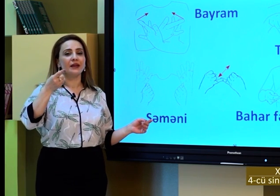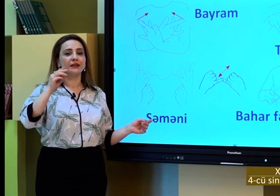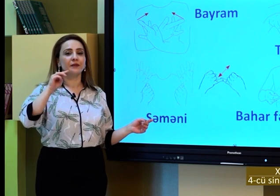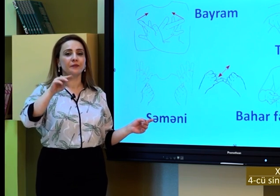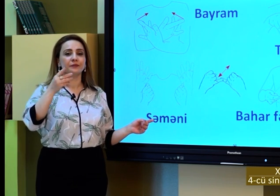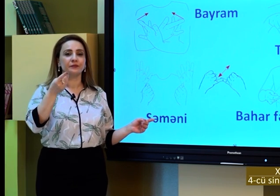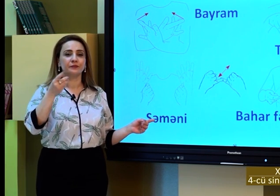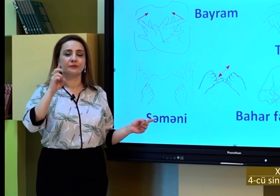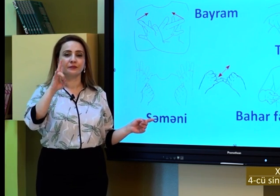səməni,